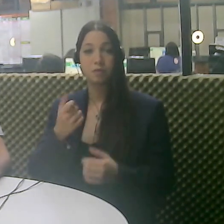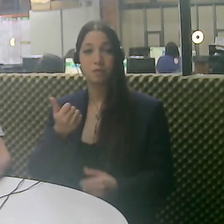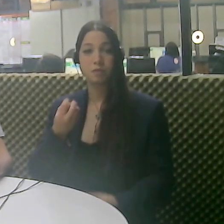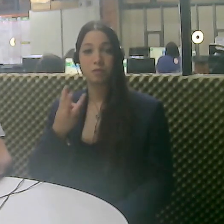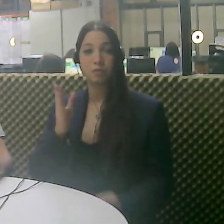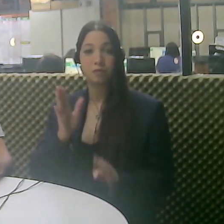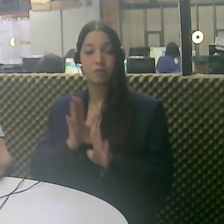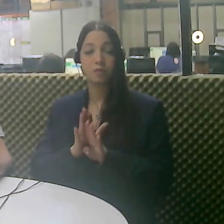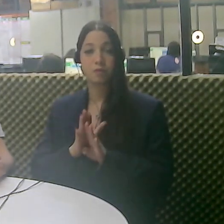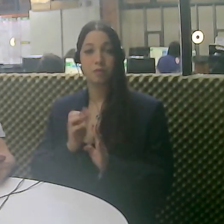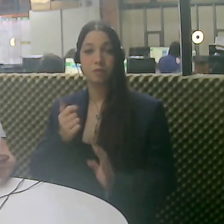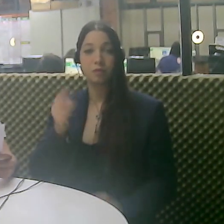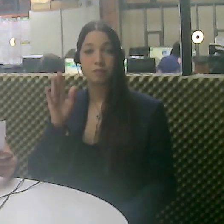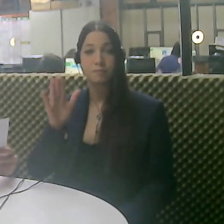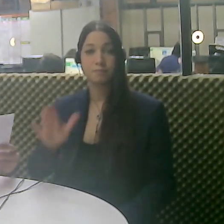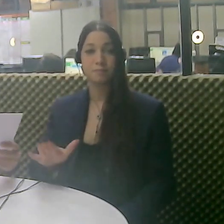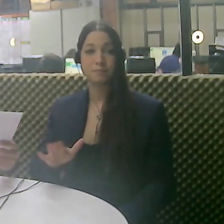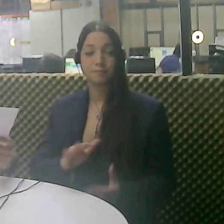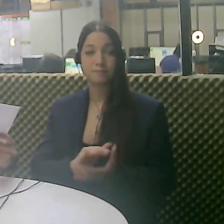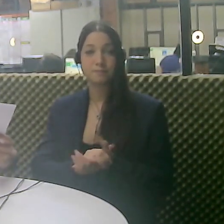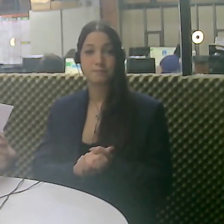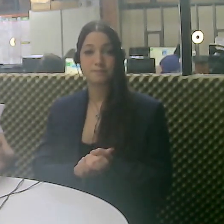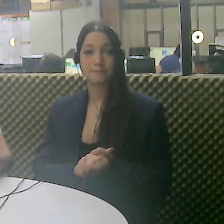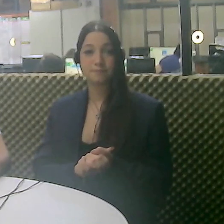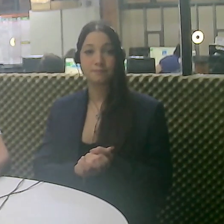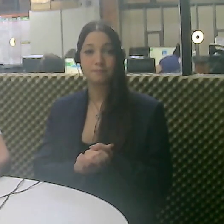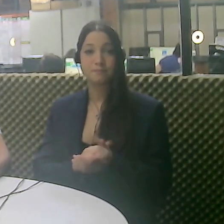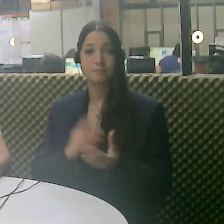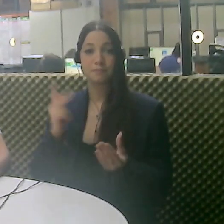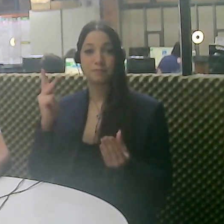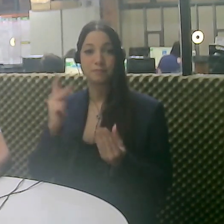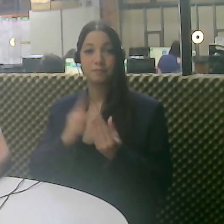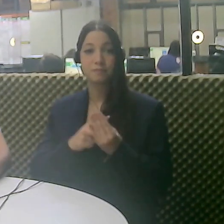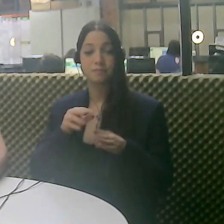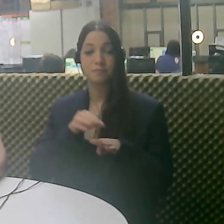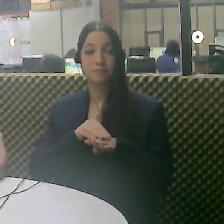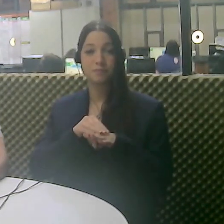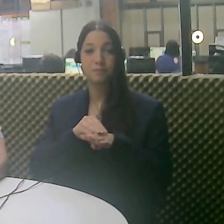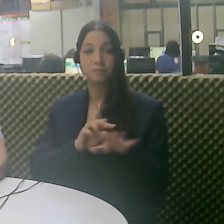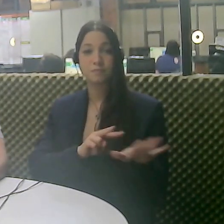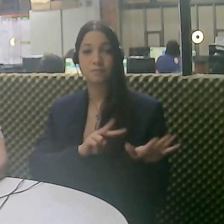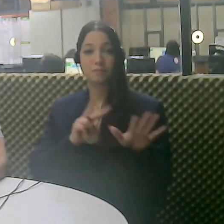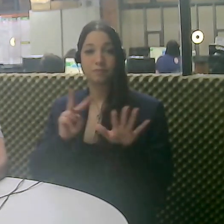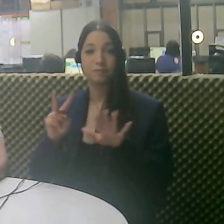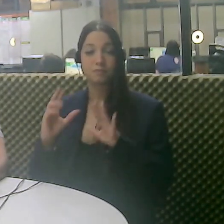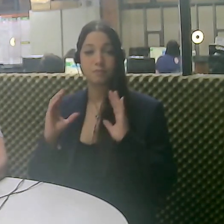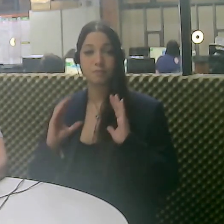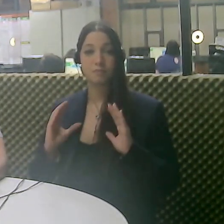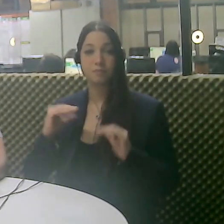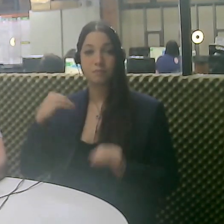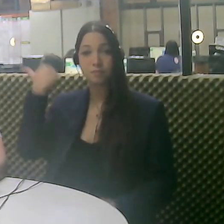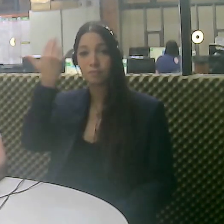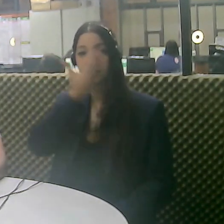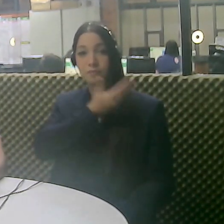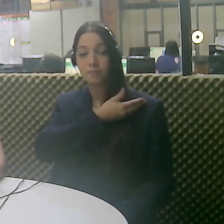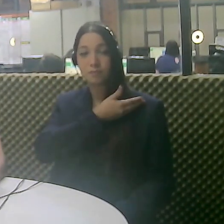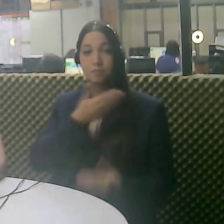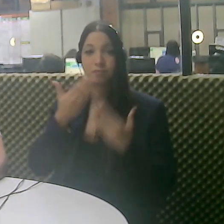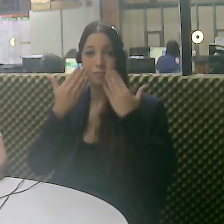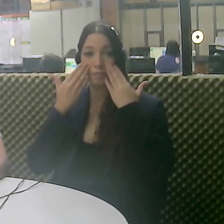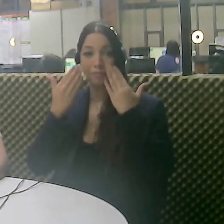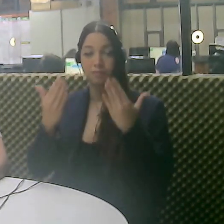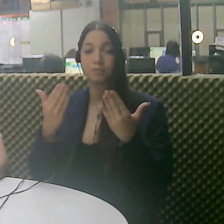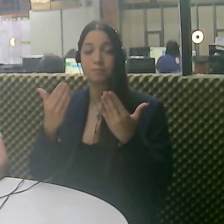e 5 da tarde. O Procon Móvel está nesta semana na Praça Nossa Senhora Aparecida, no bairro